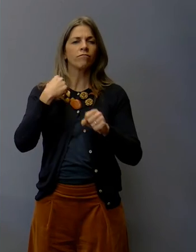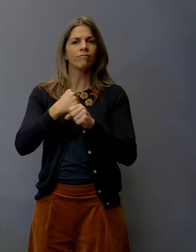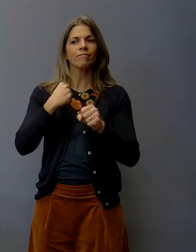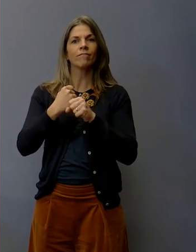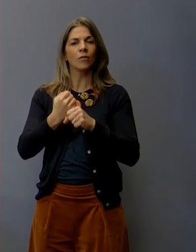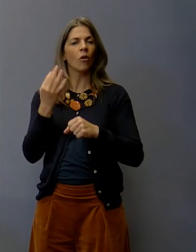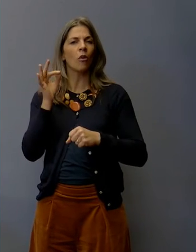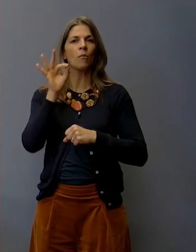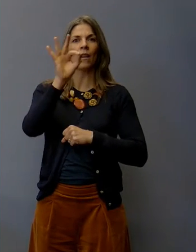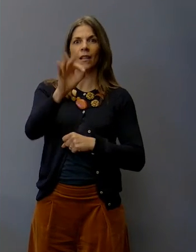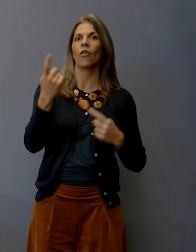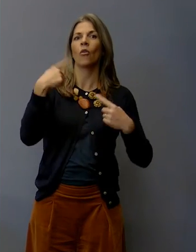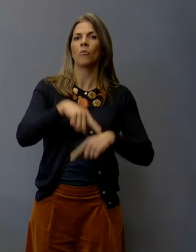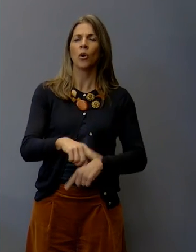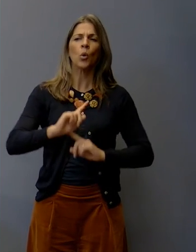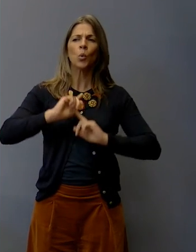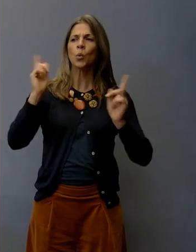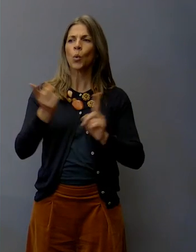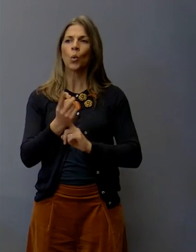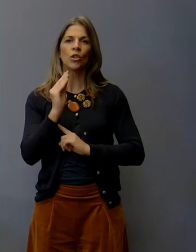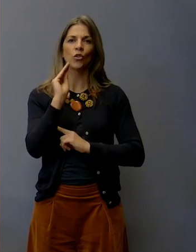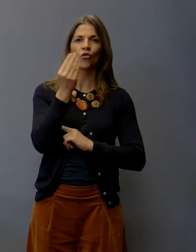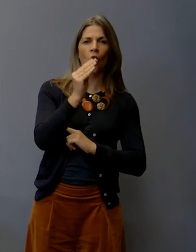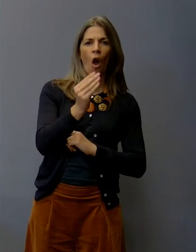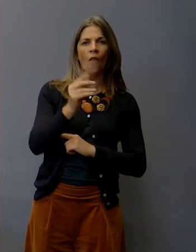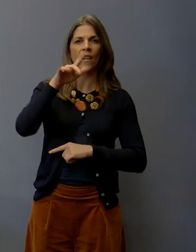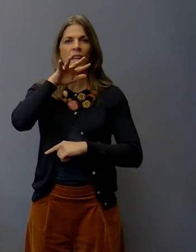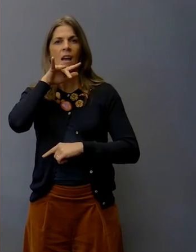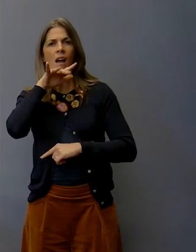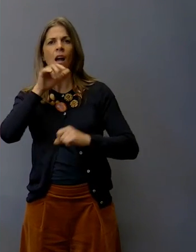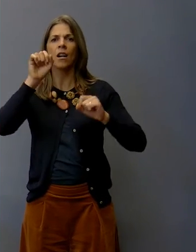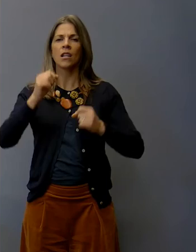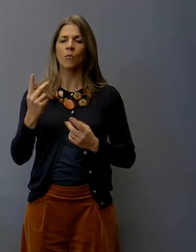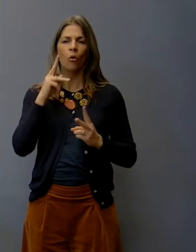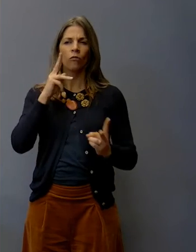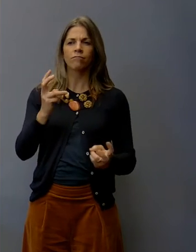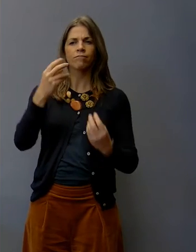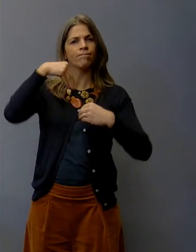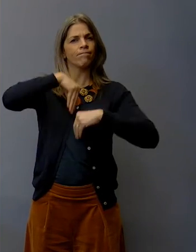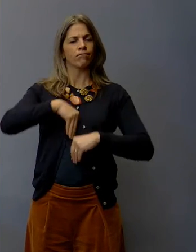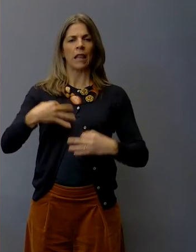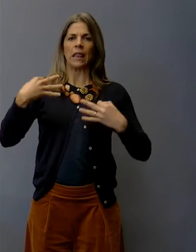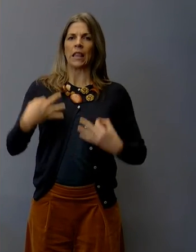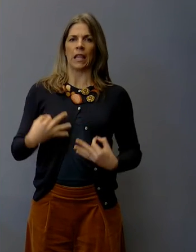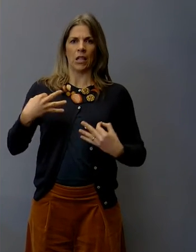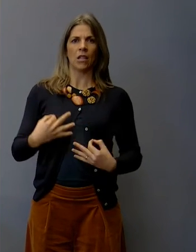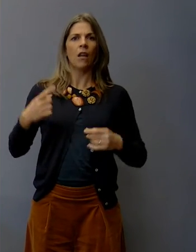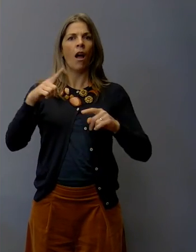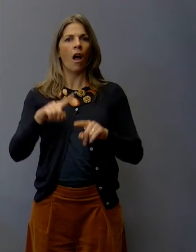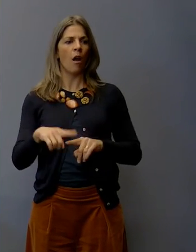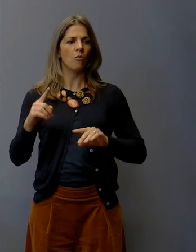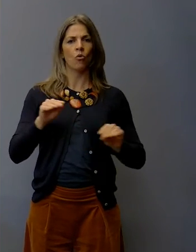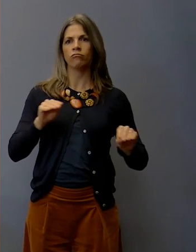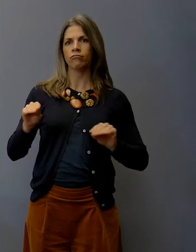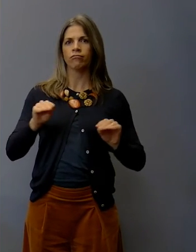dai giovani agli anziani possano trovare la giusta dignità e collocazione questo obiettivo si